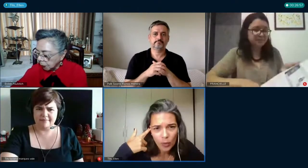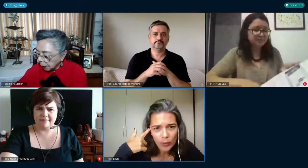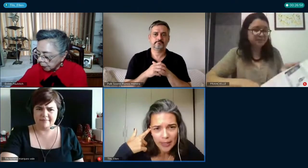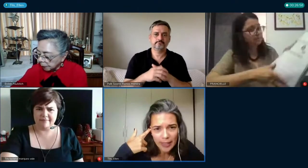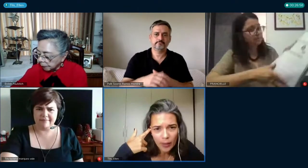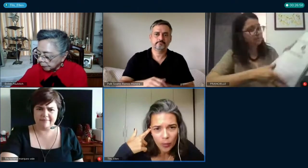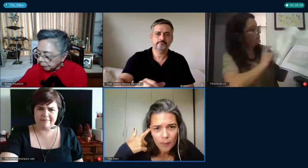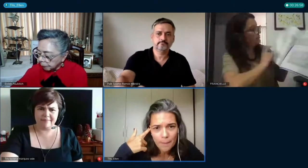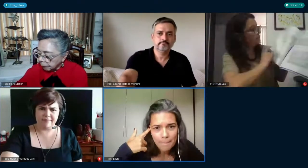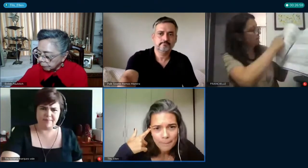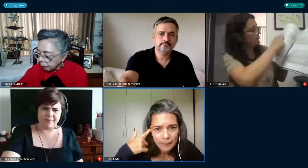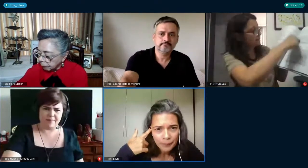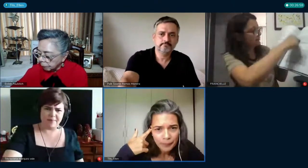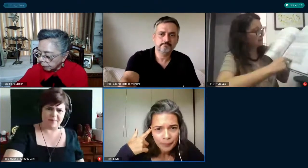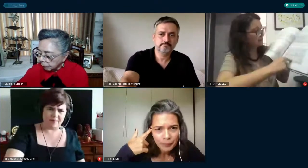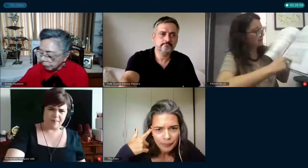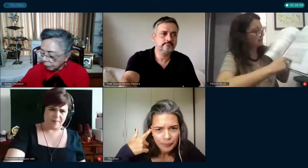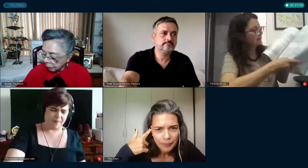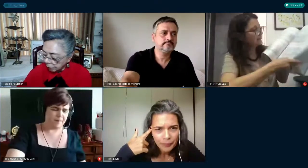que você recolheu?